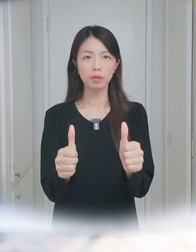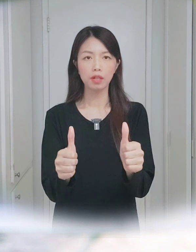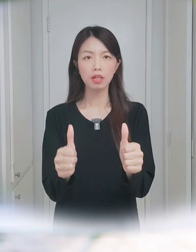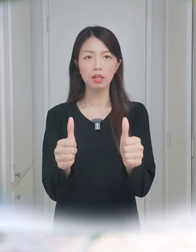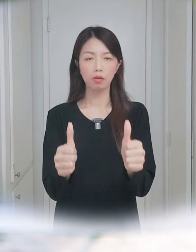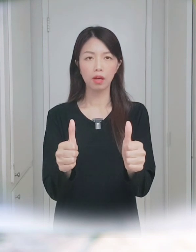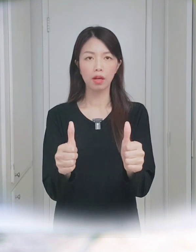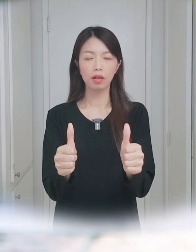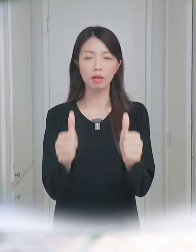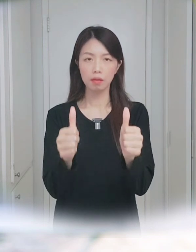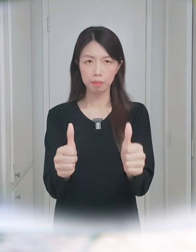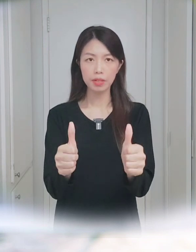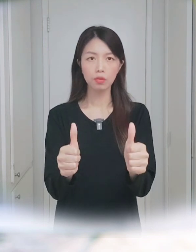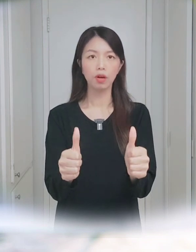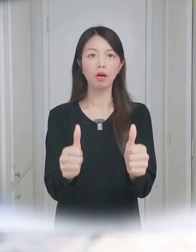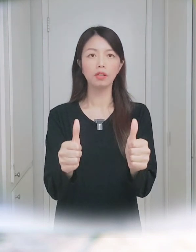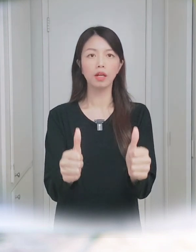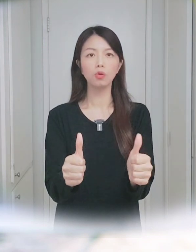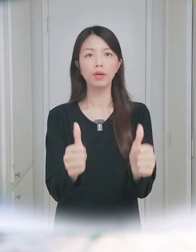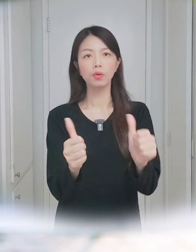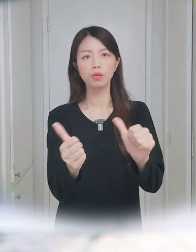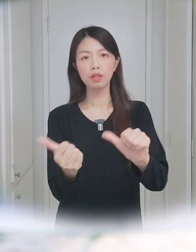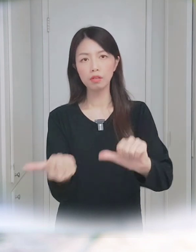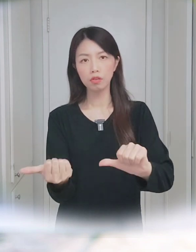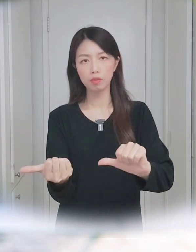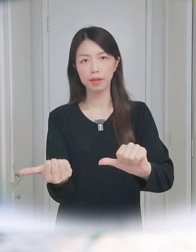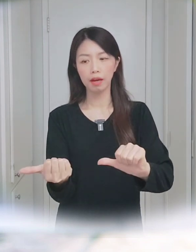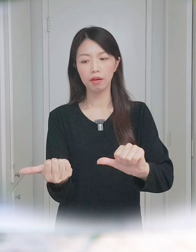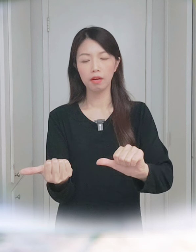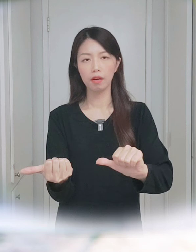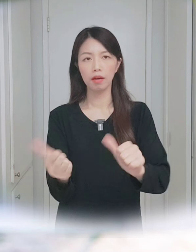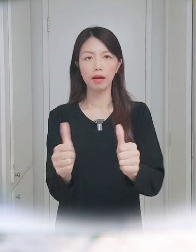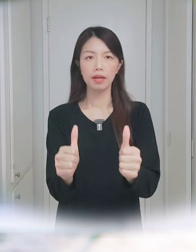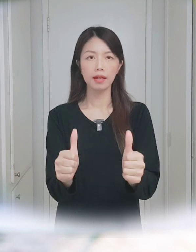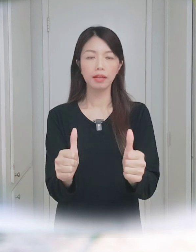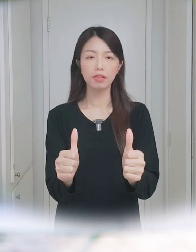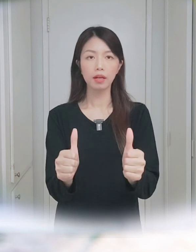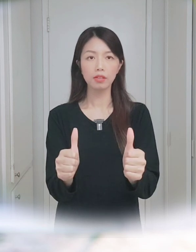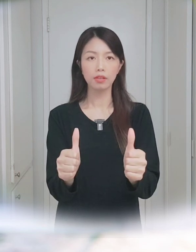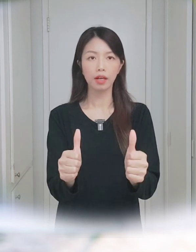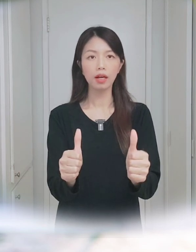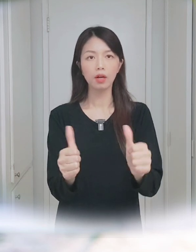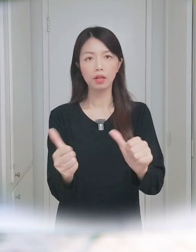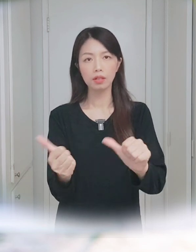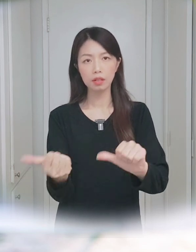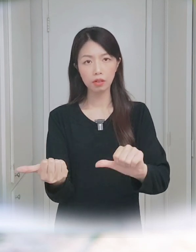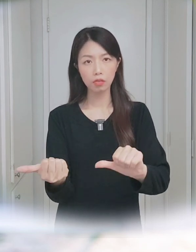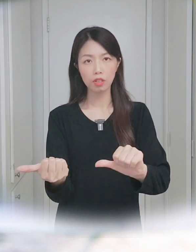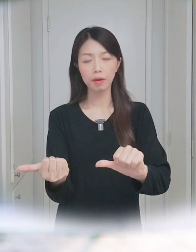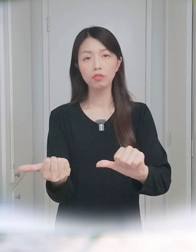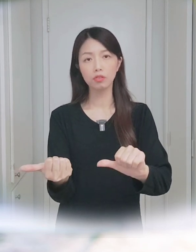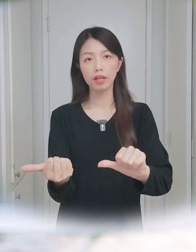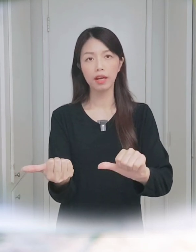양손 엄지를 이렇게 피시고요. 그대로 왼쪽으로 쓰러뜨려 주시면 돼요. 이 상태에서 시작하셨다가